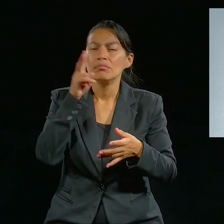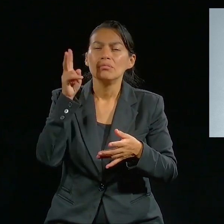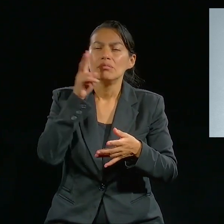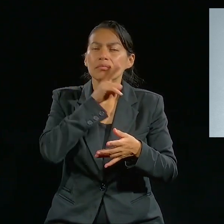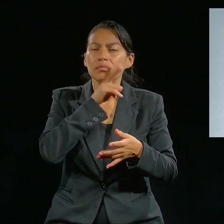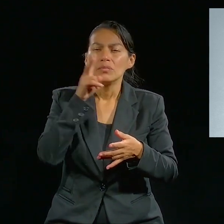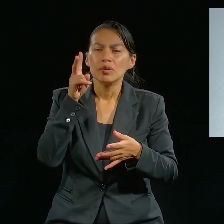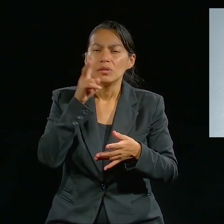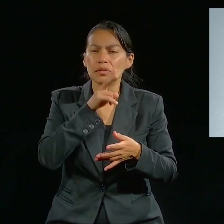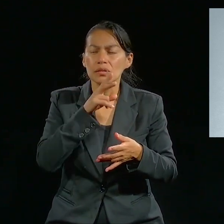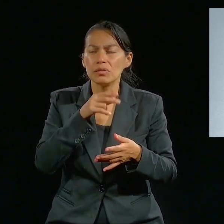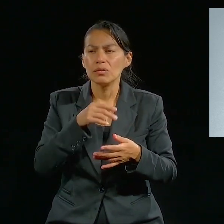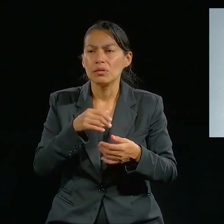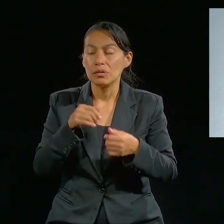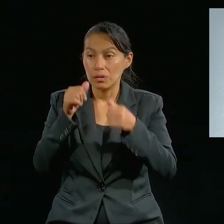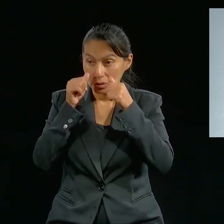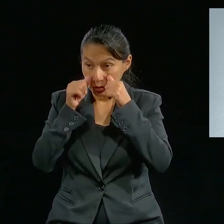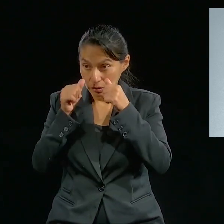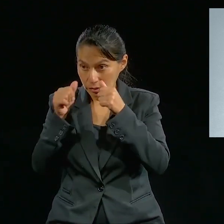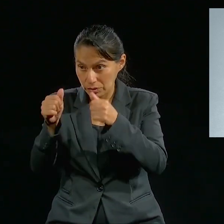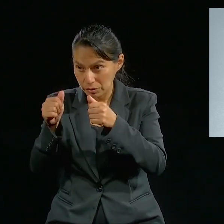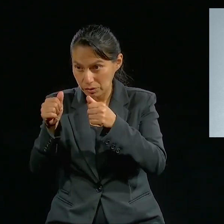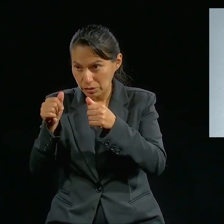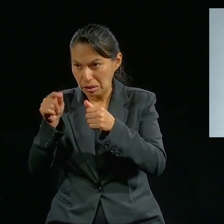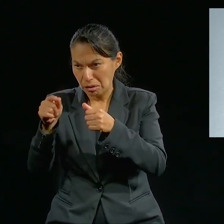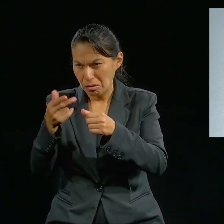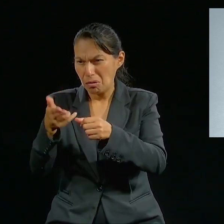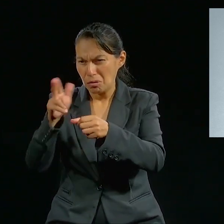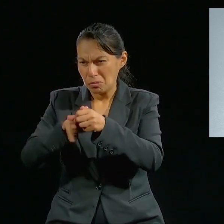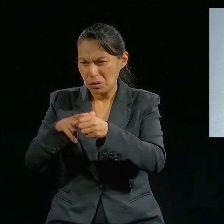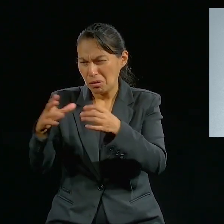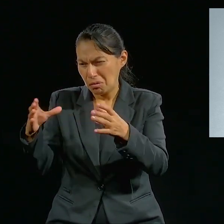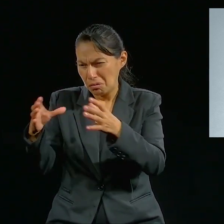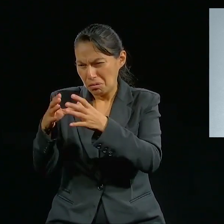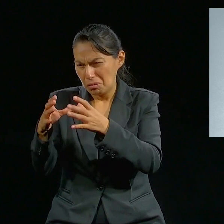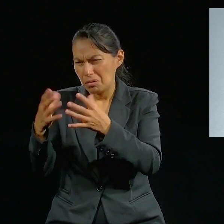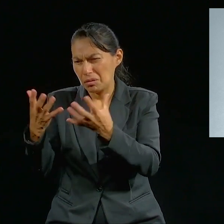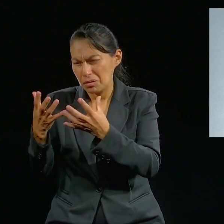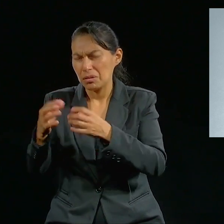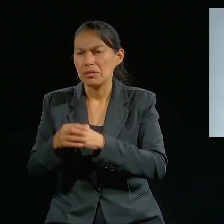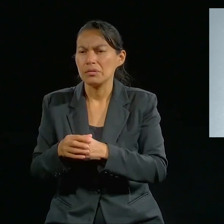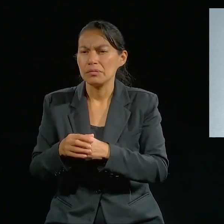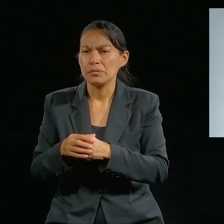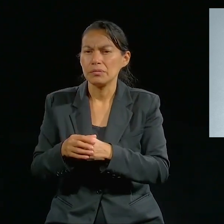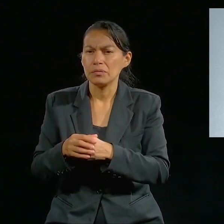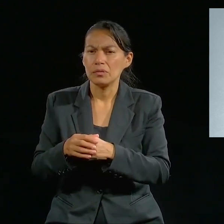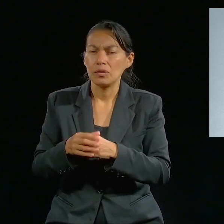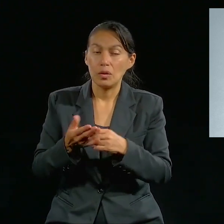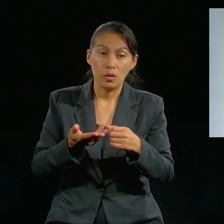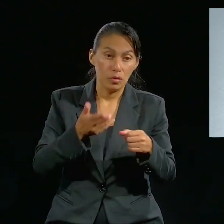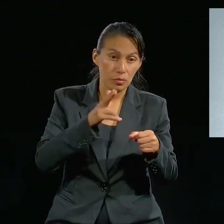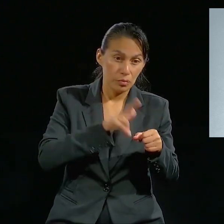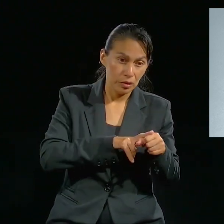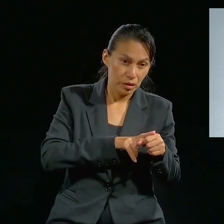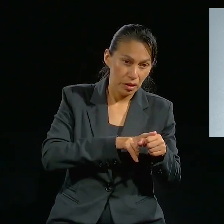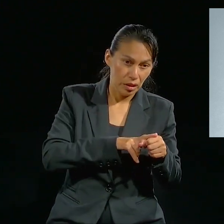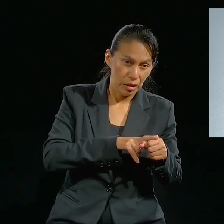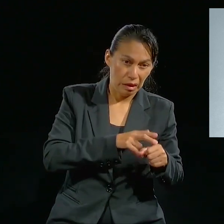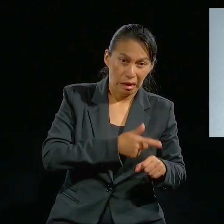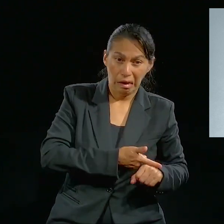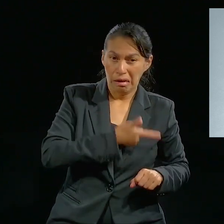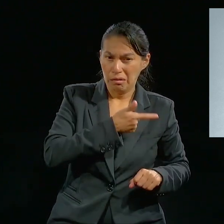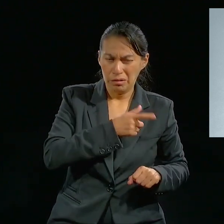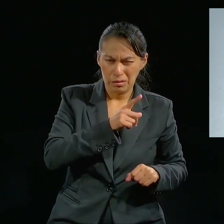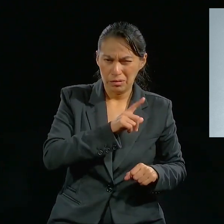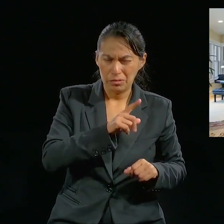de bajo flujo una atención que quizás se podía manejar en un hospital pequeño que no necesariamente tenía que estar en un